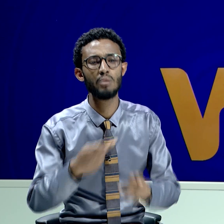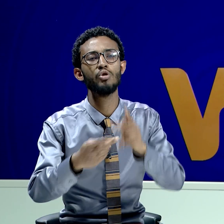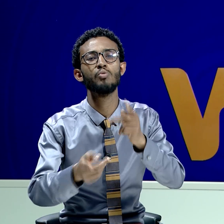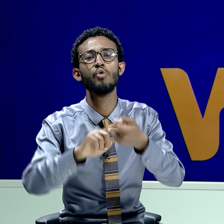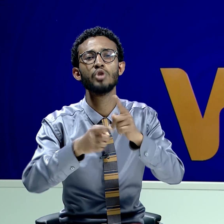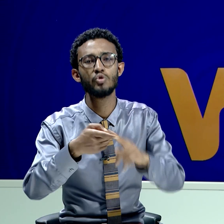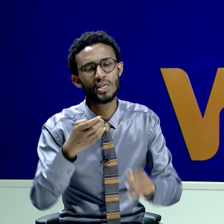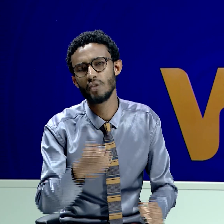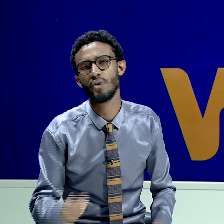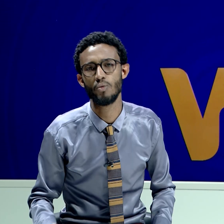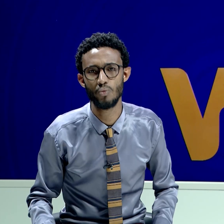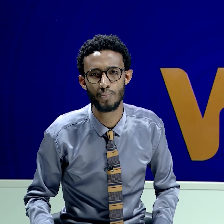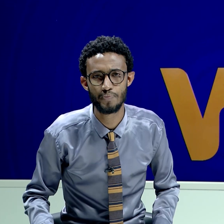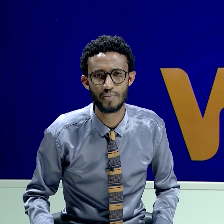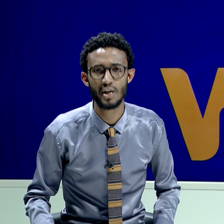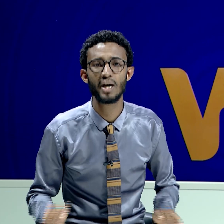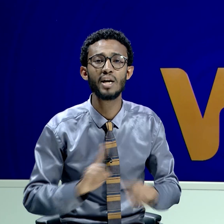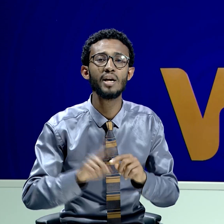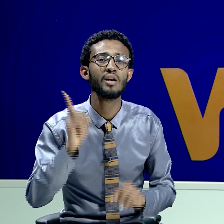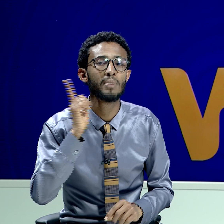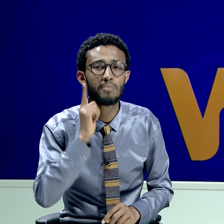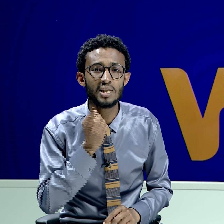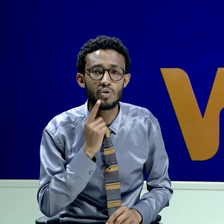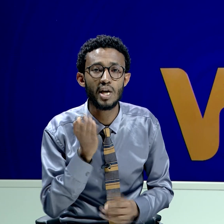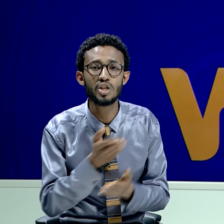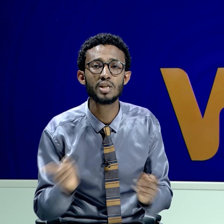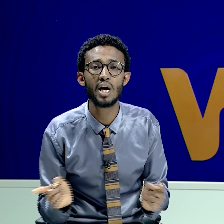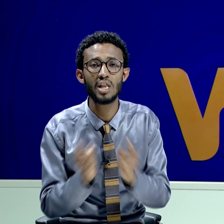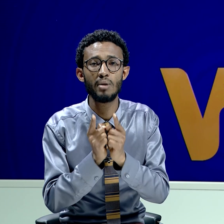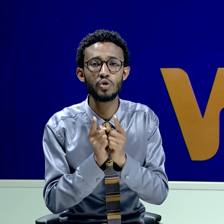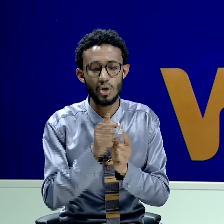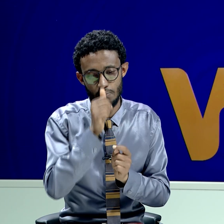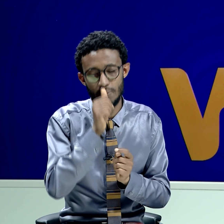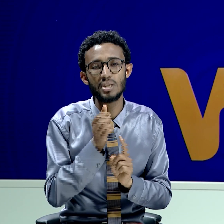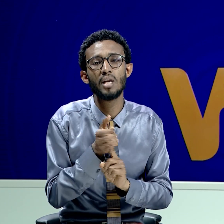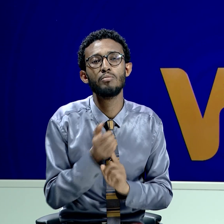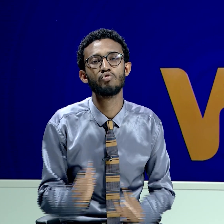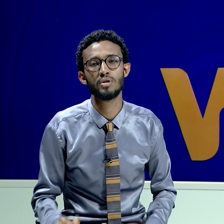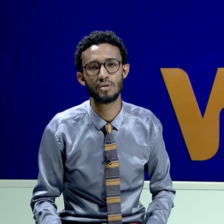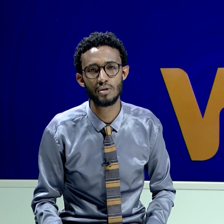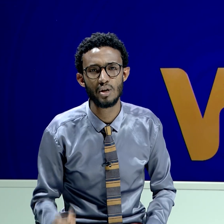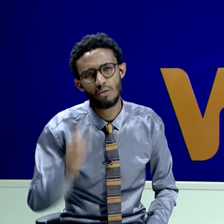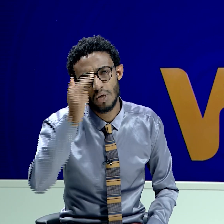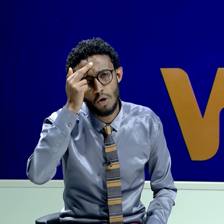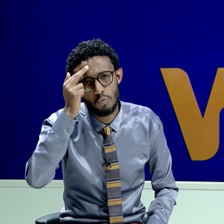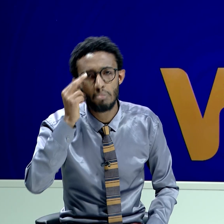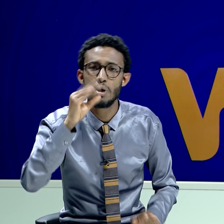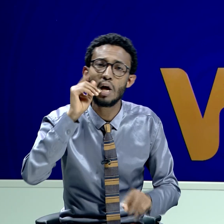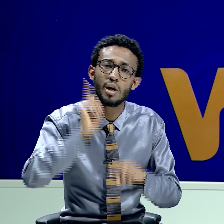በዘምርት በጎንቻዎች ወስደፈራሉ። ነገር ግን መስማሳን ዲያን ችግር ሳገጠማችሁ በሚስጠነ የሚይዙት ምክንያቱ መናገር